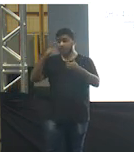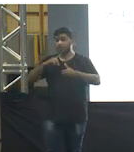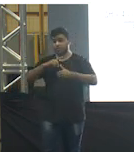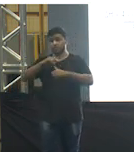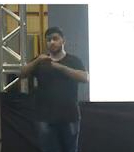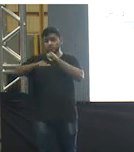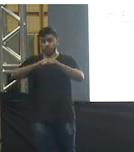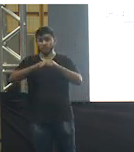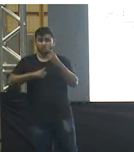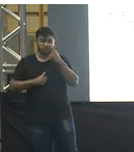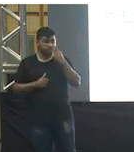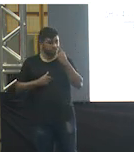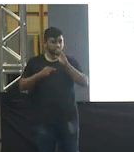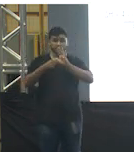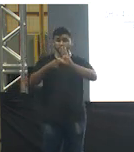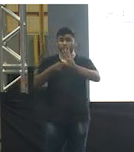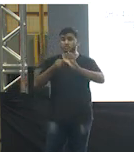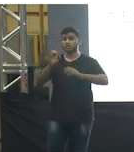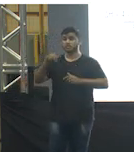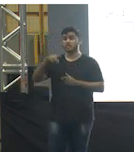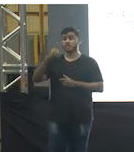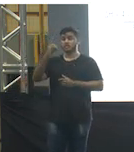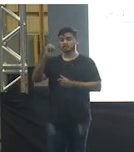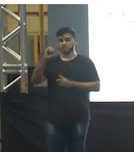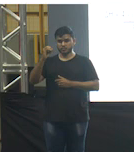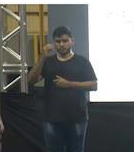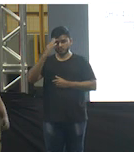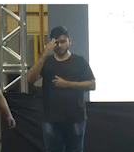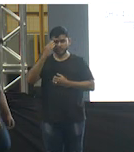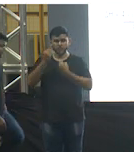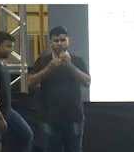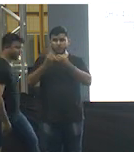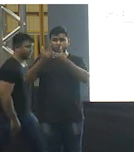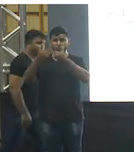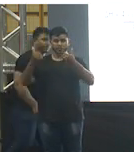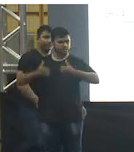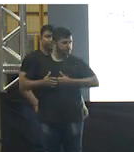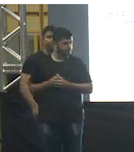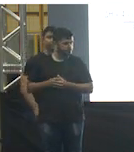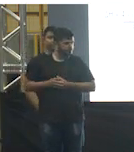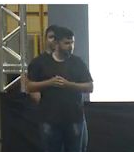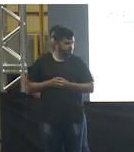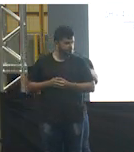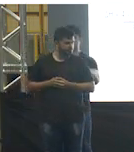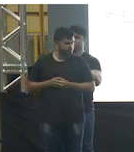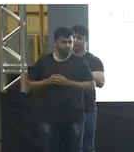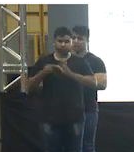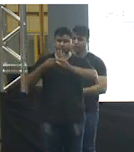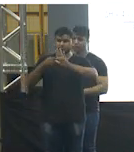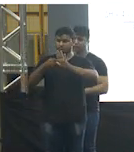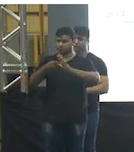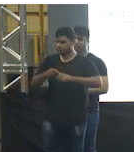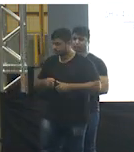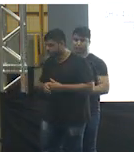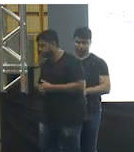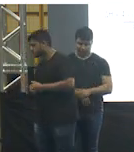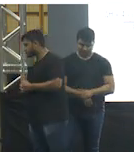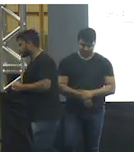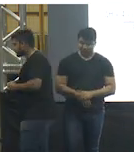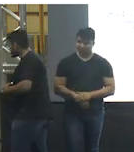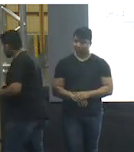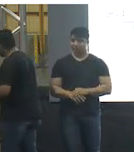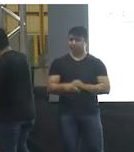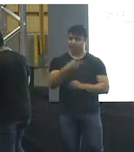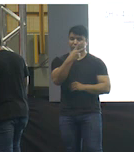vai ser do tipo endotérmico. Olha agora para o produto. 2 vezes 804,